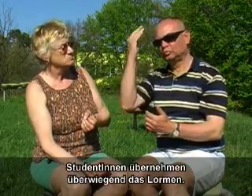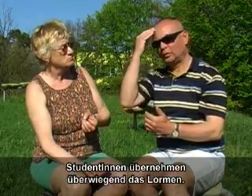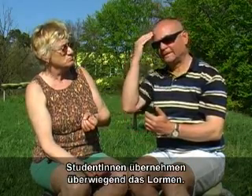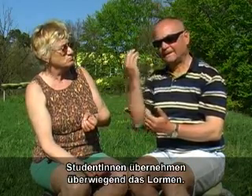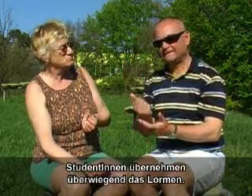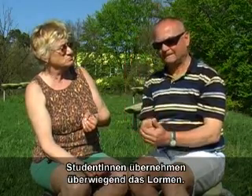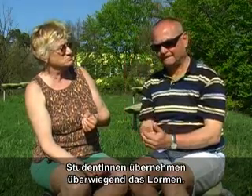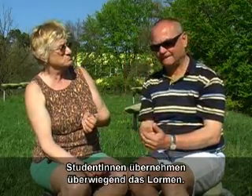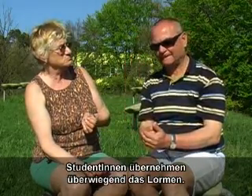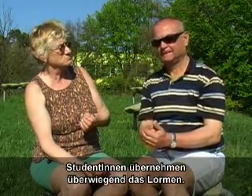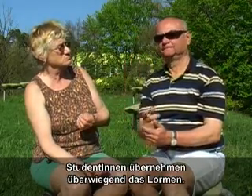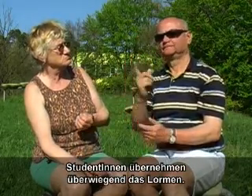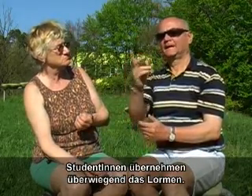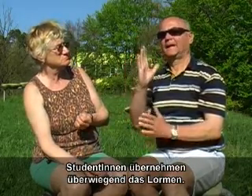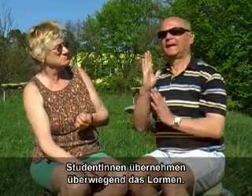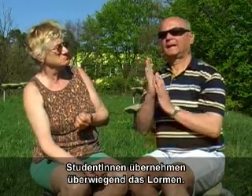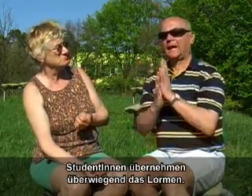Studentinnen übernehmen überwiegend das Lormen.